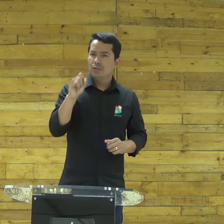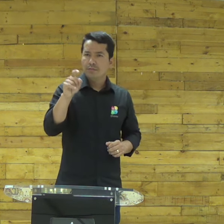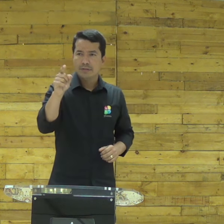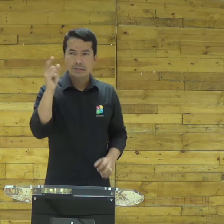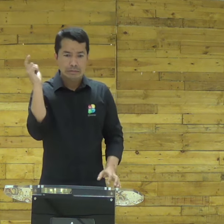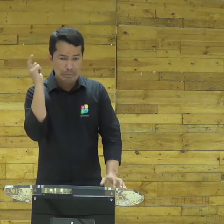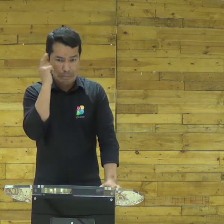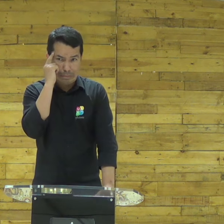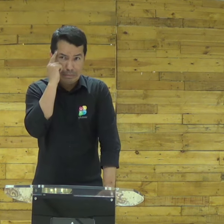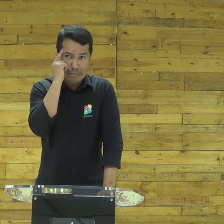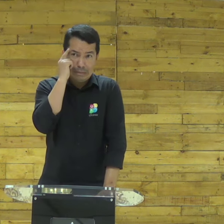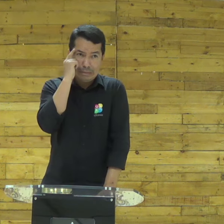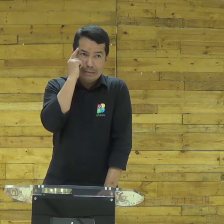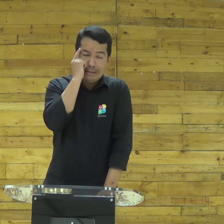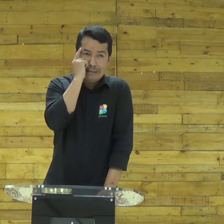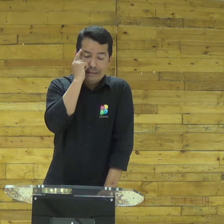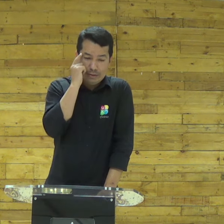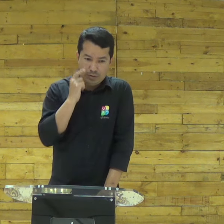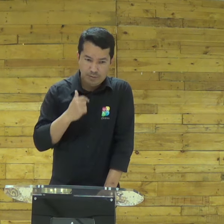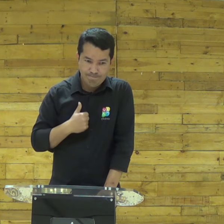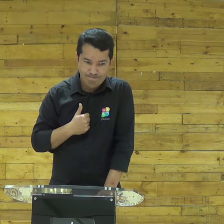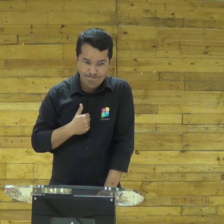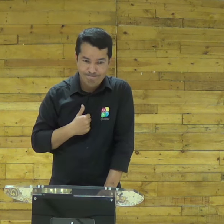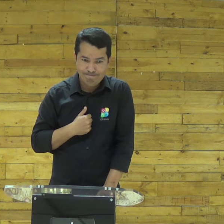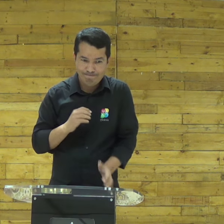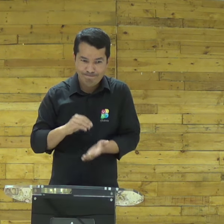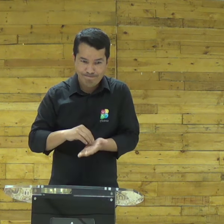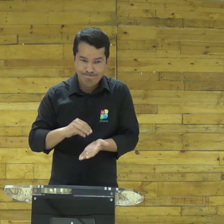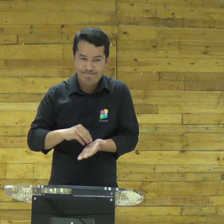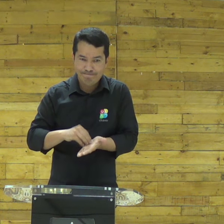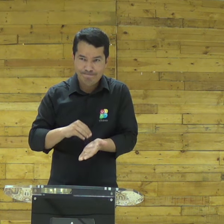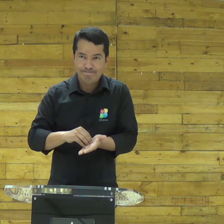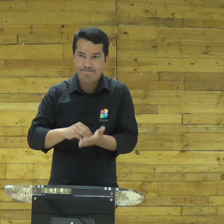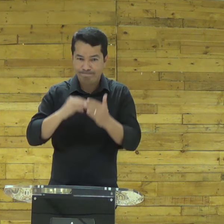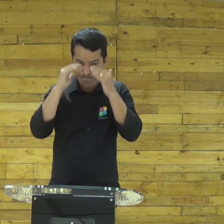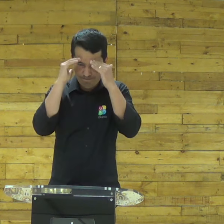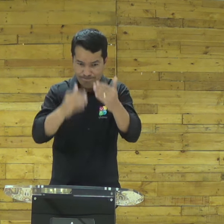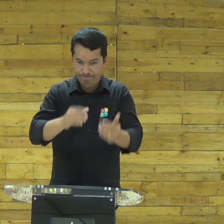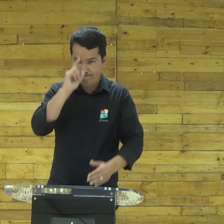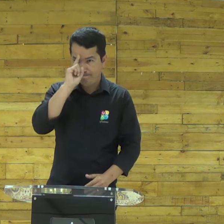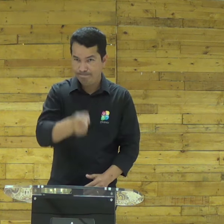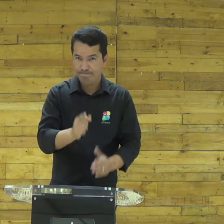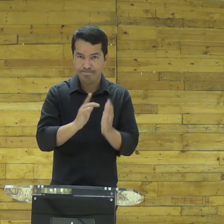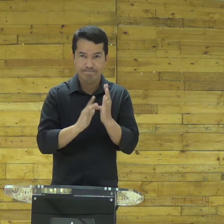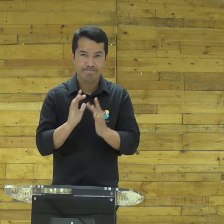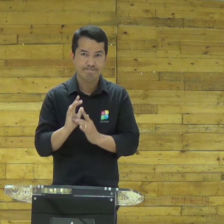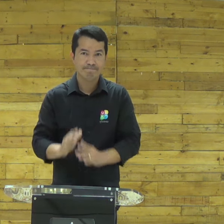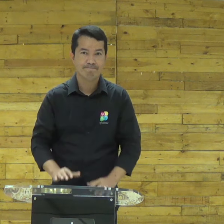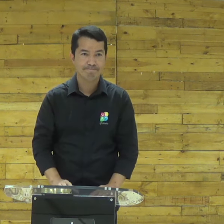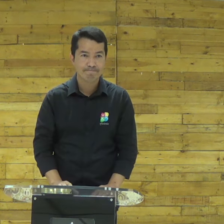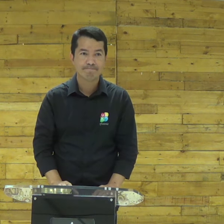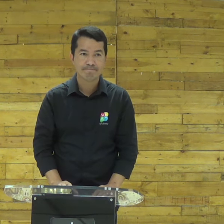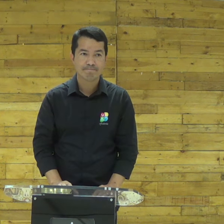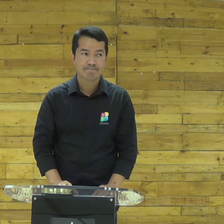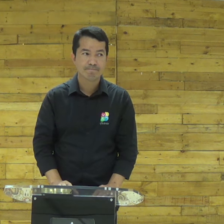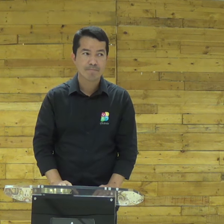oraremos se você pensou aí Puxa tem me faltado obedecer ao mandamento